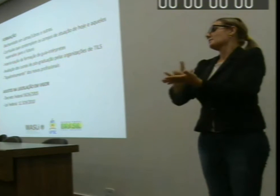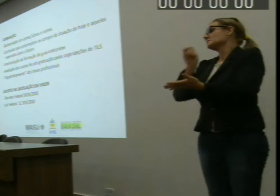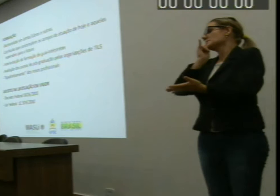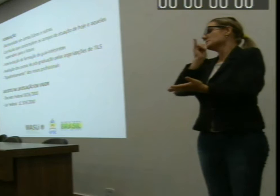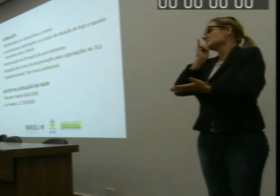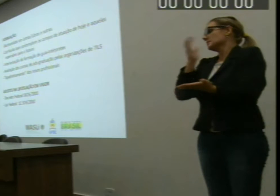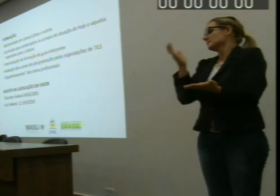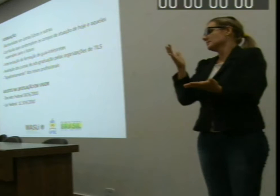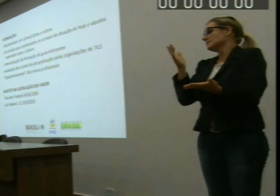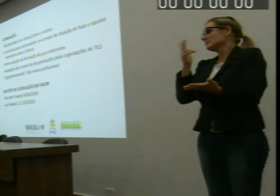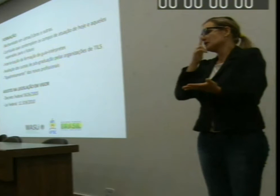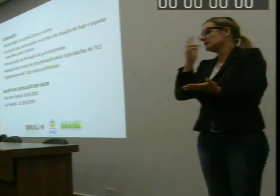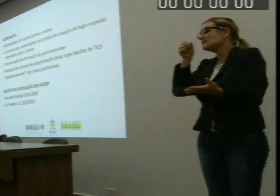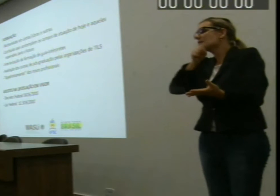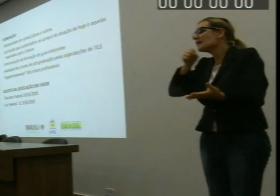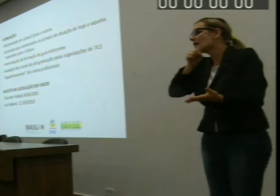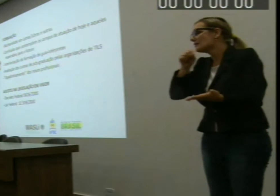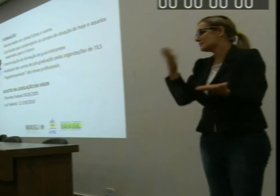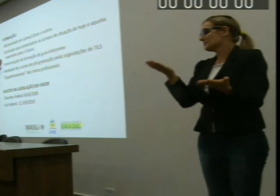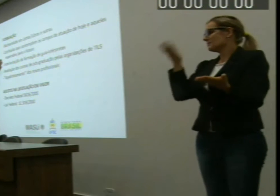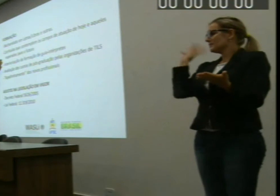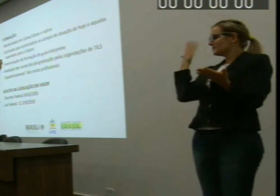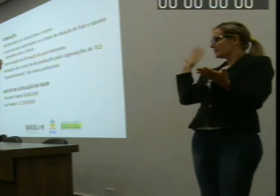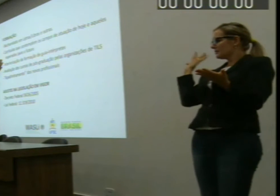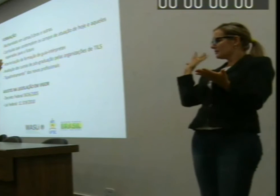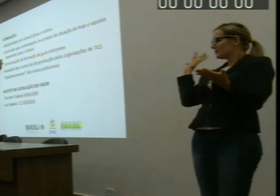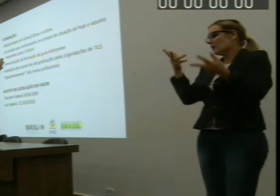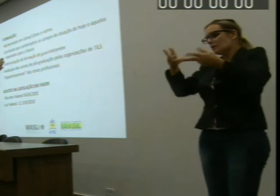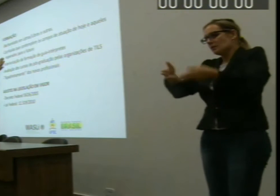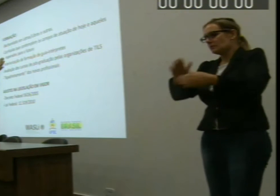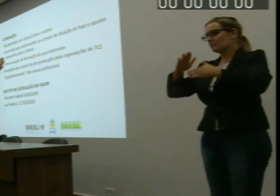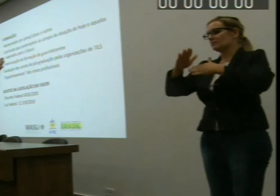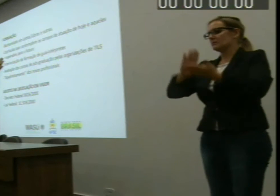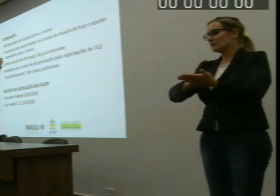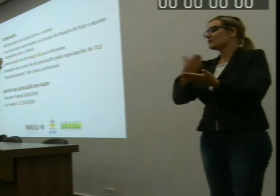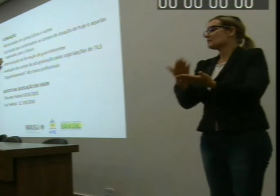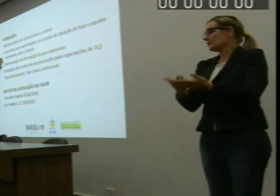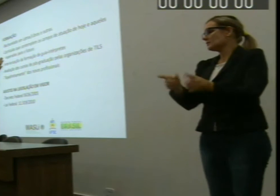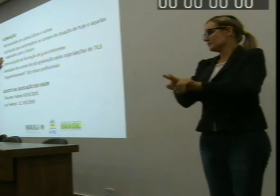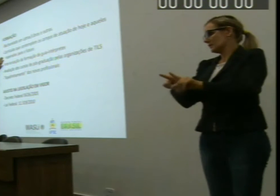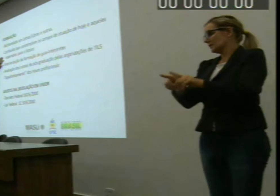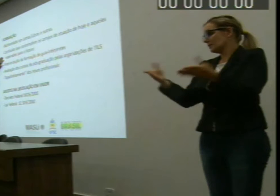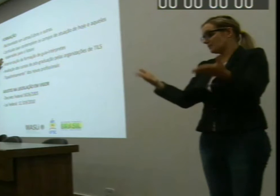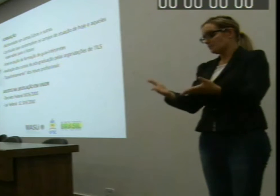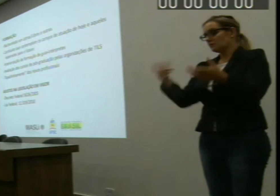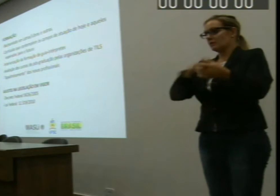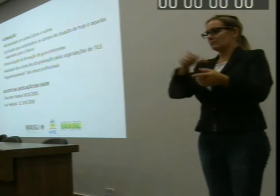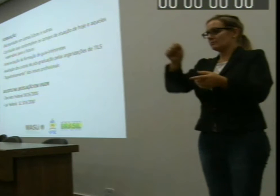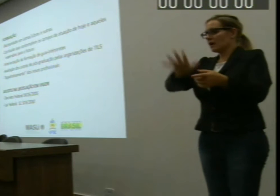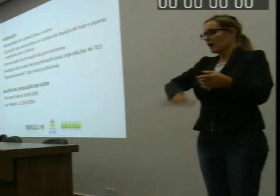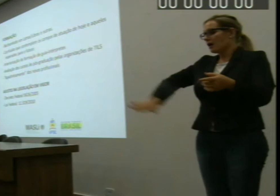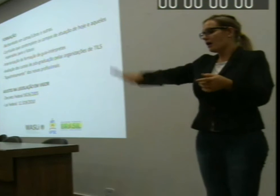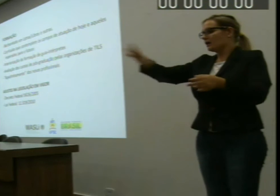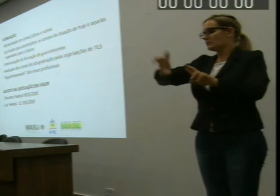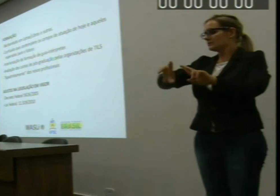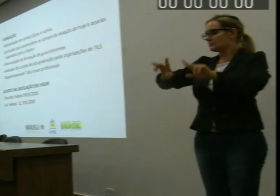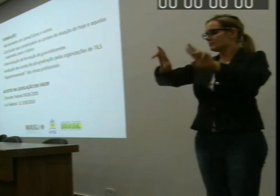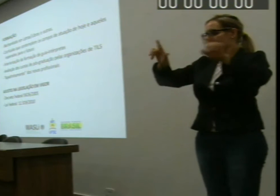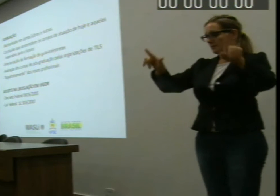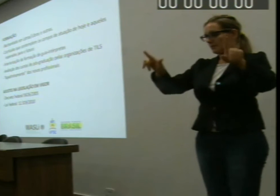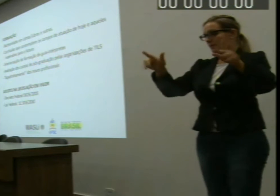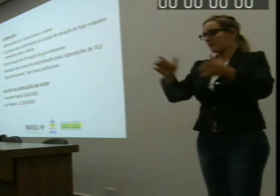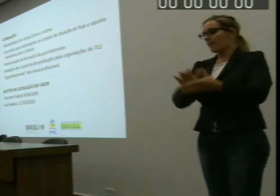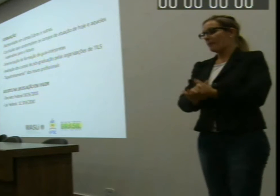automaticamente certo então a mesma coisa são pros intérpretes né ah hoje a gente tem âmbito Campos de trabalho como eu disse anteriormente como é o